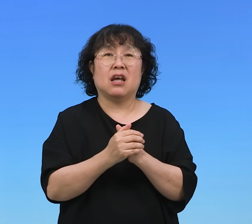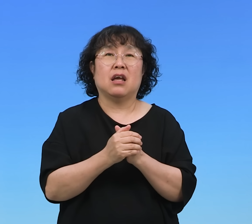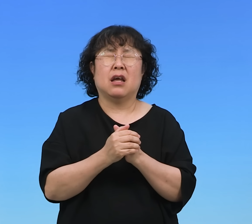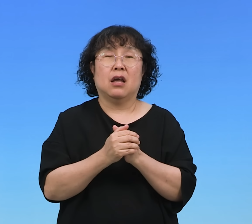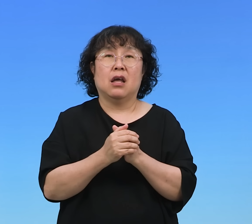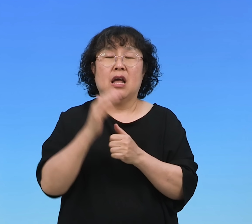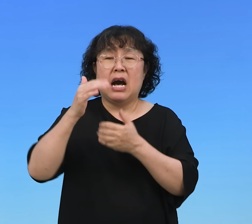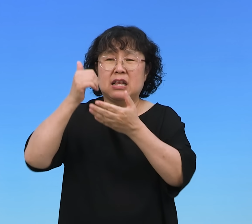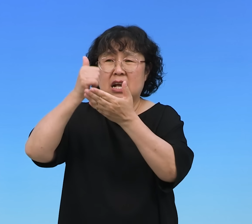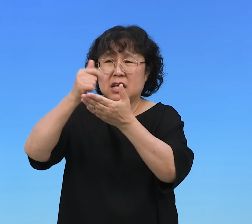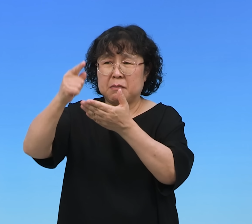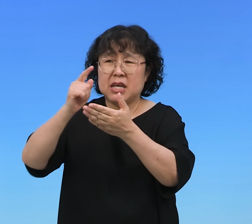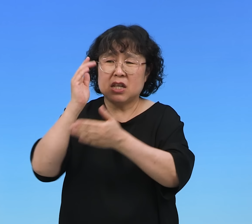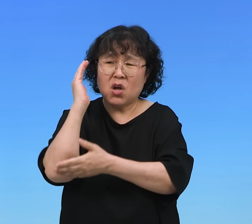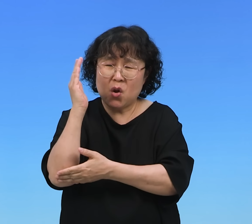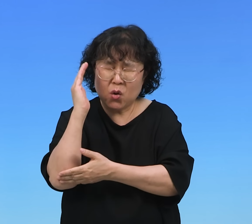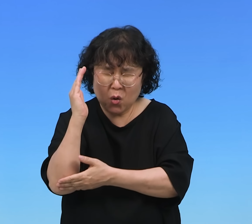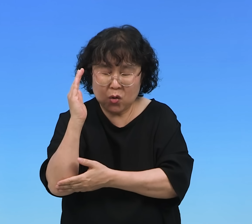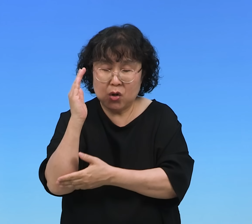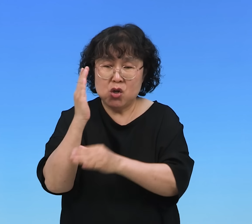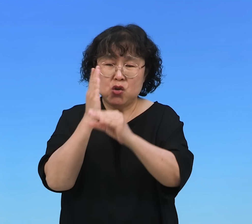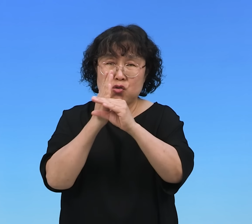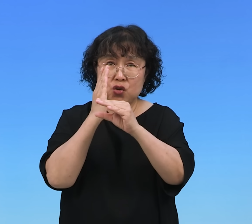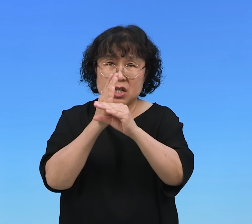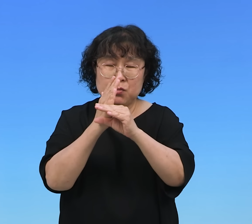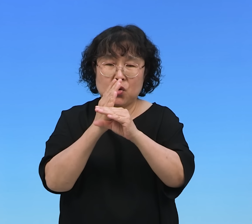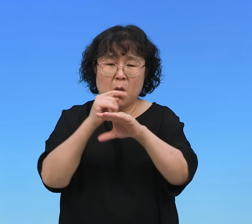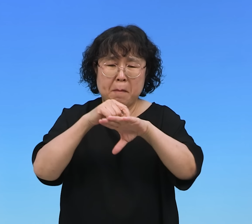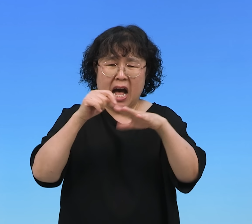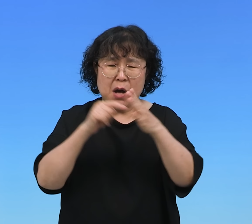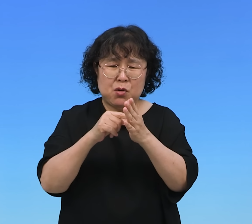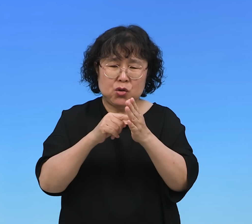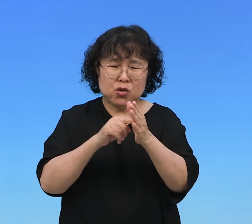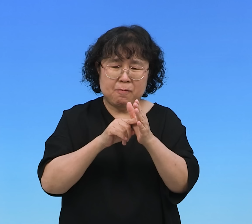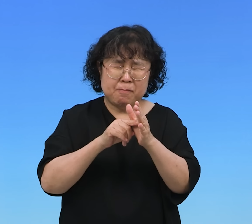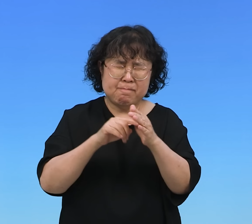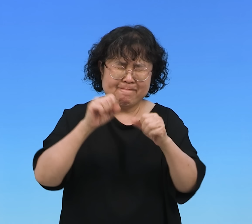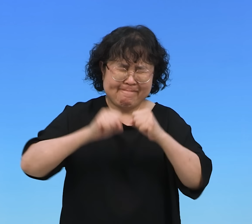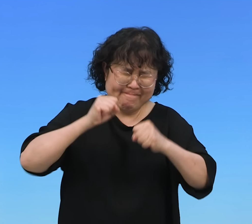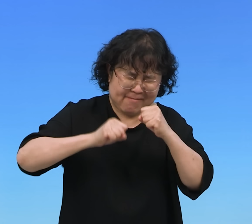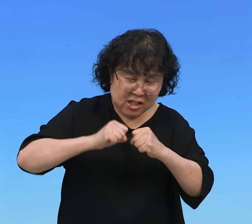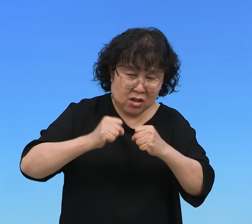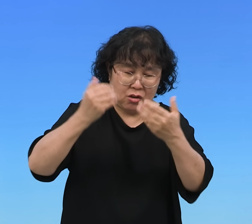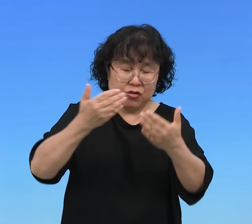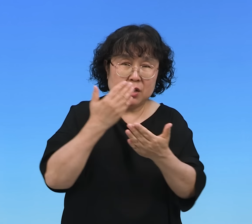이 말씀을 매교로 한번 하나님 흔들어 주시기를 원합니다 뭘 해주랴?